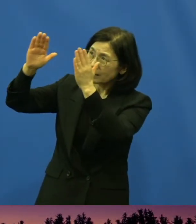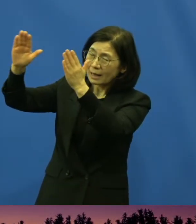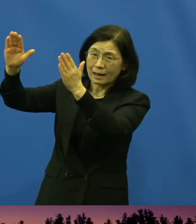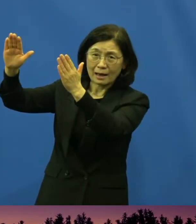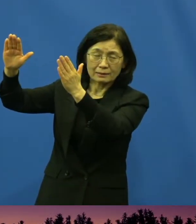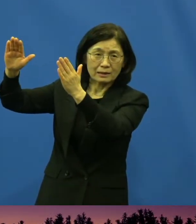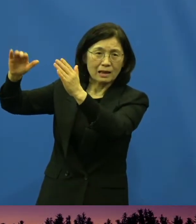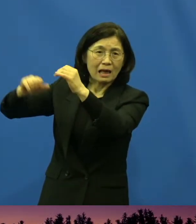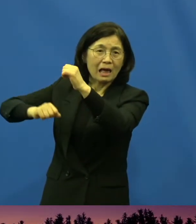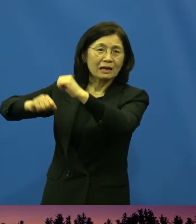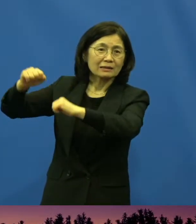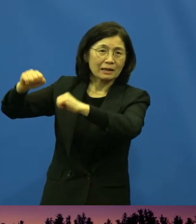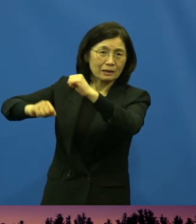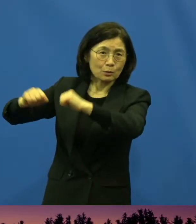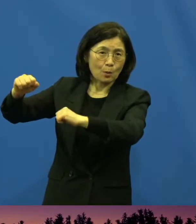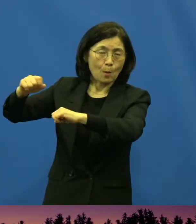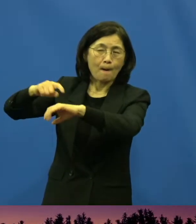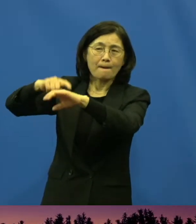대한 태도.